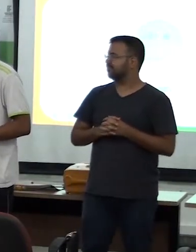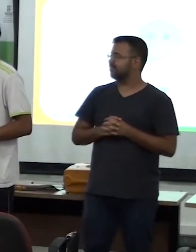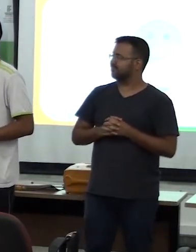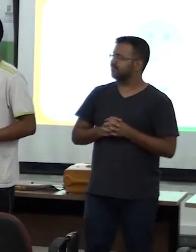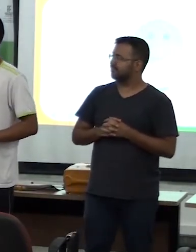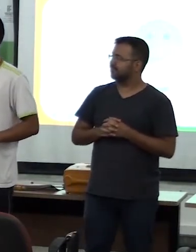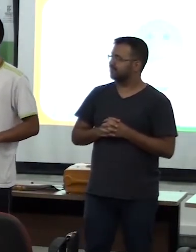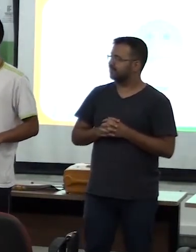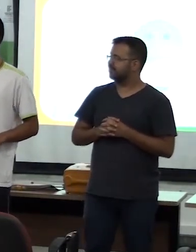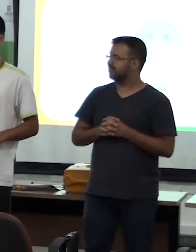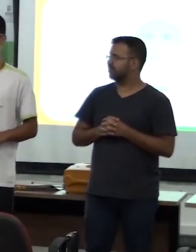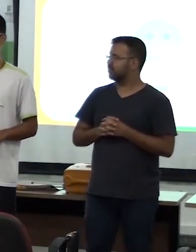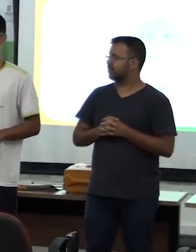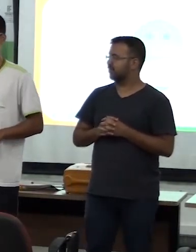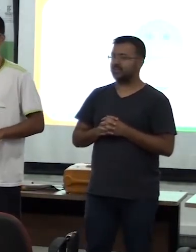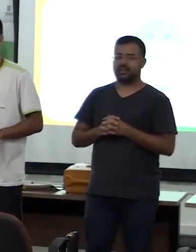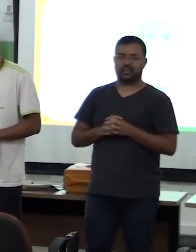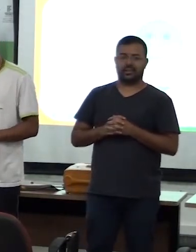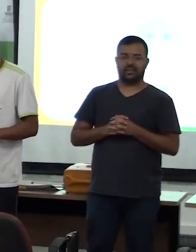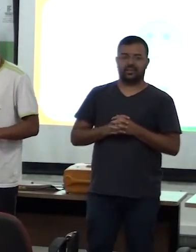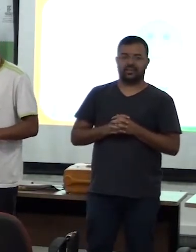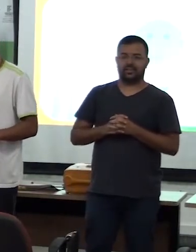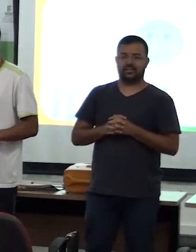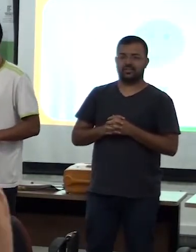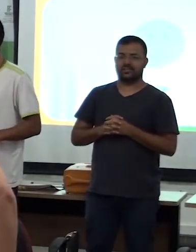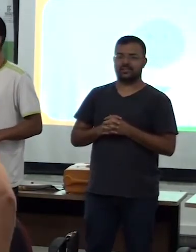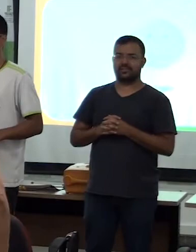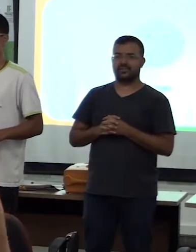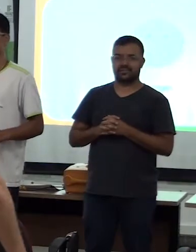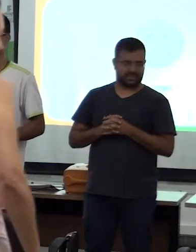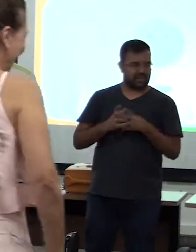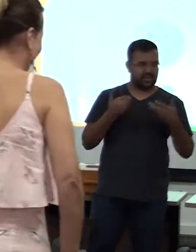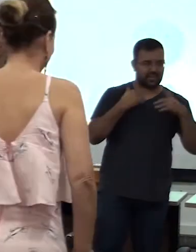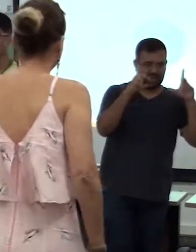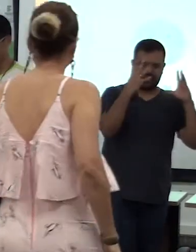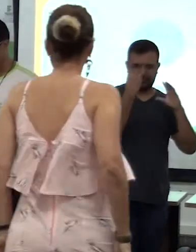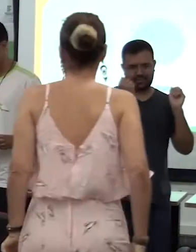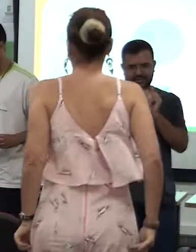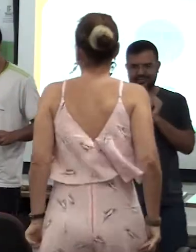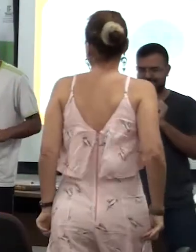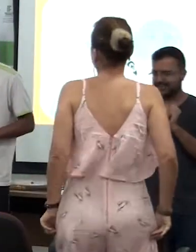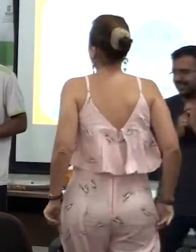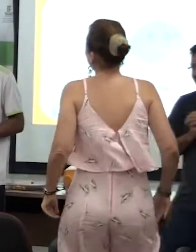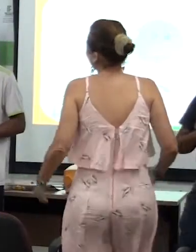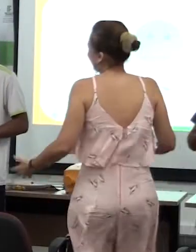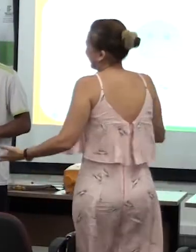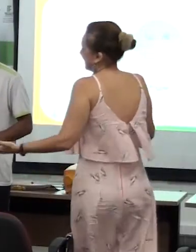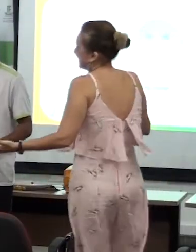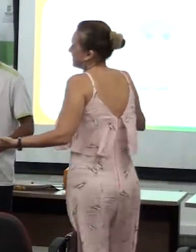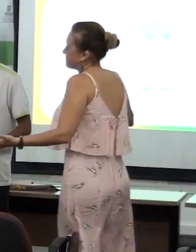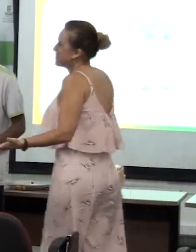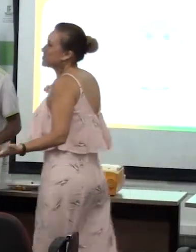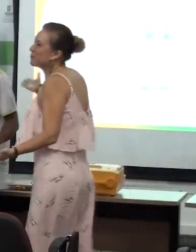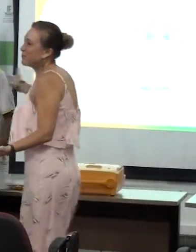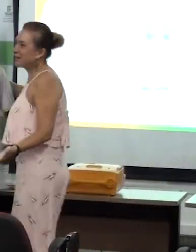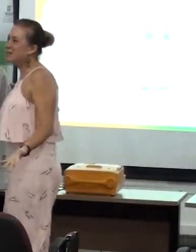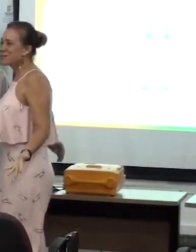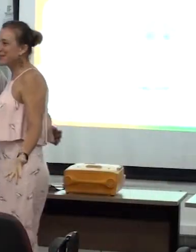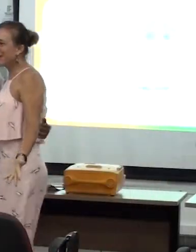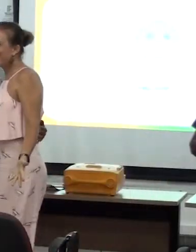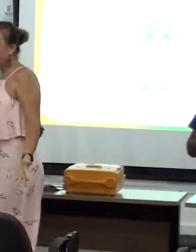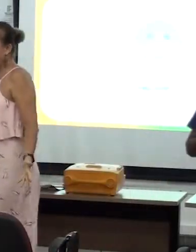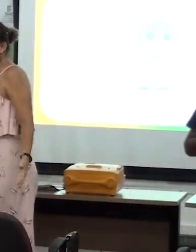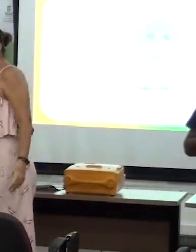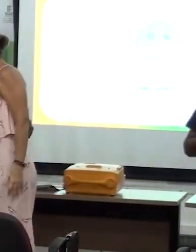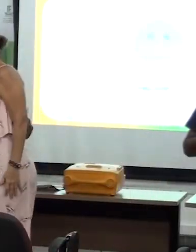mais nova pesquisa que você quer mandar. Vai! Por favor, né? Claro! Os